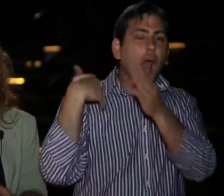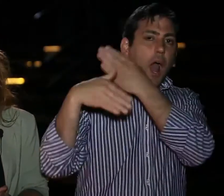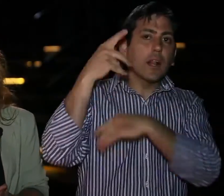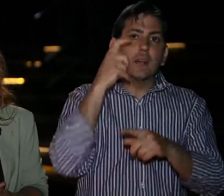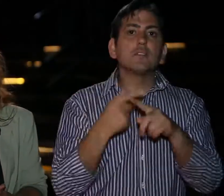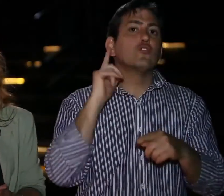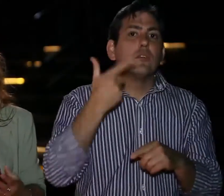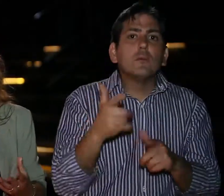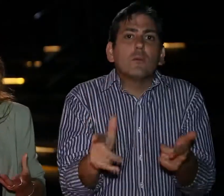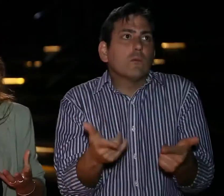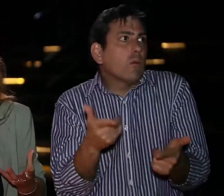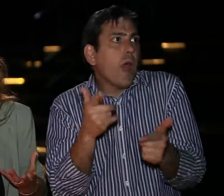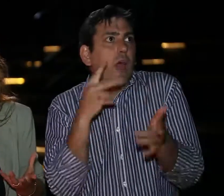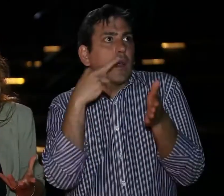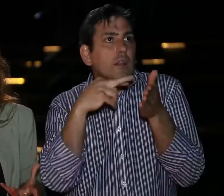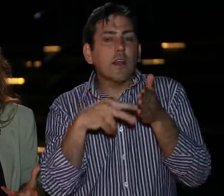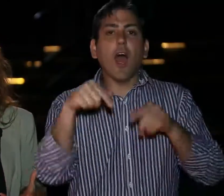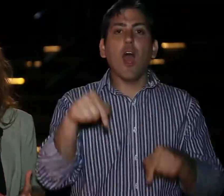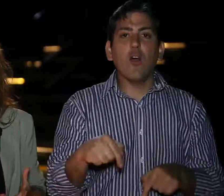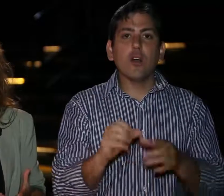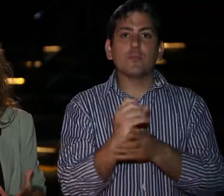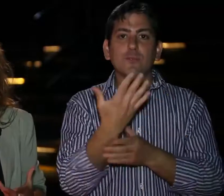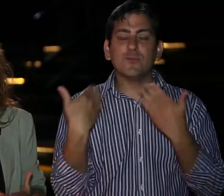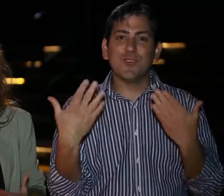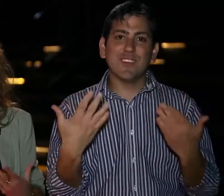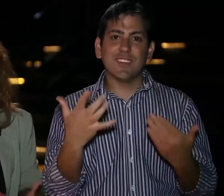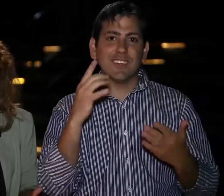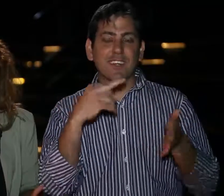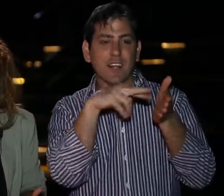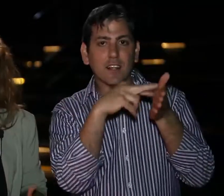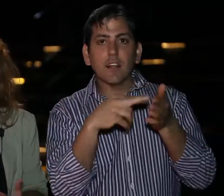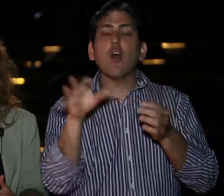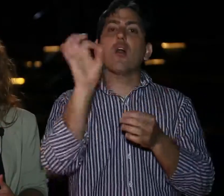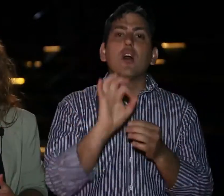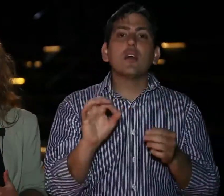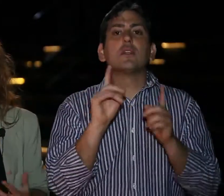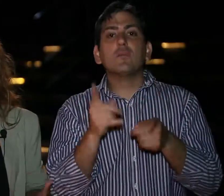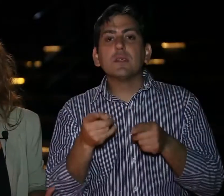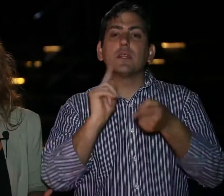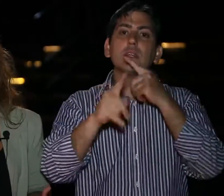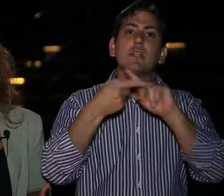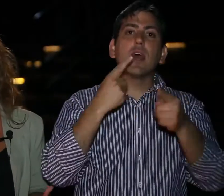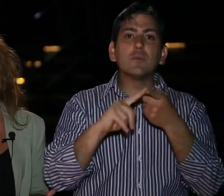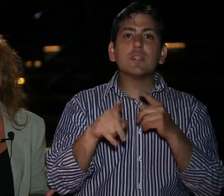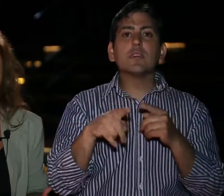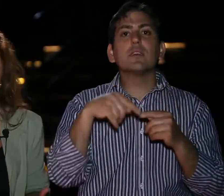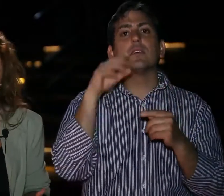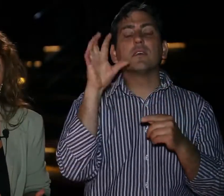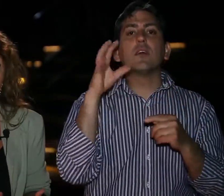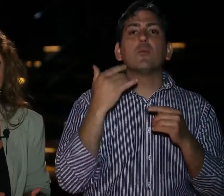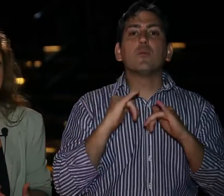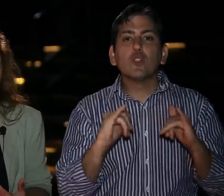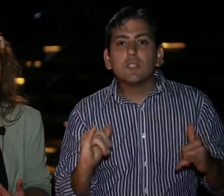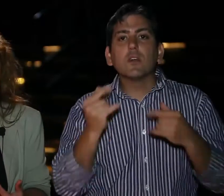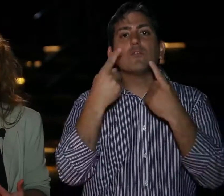atrás. Incluso se ha posibilitado el hecho de que tengan intérpretes en diferentes canales nacionales y